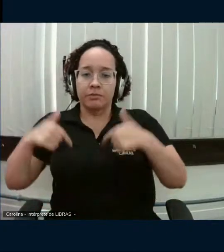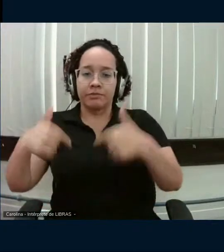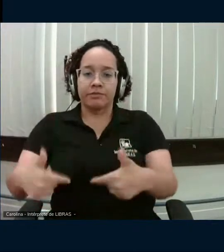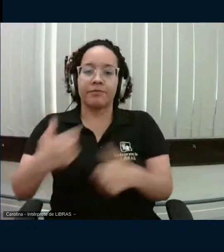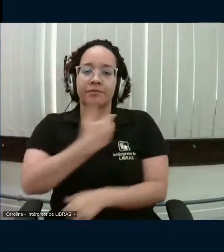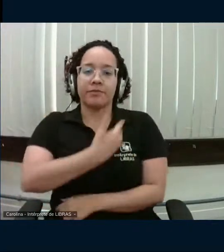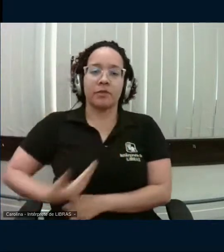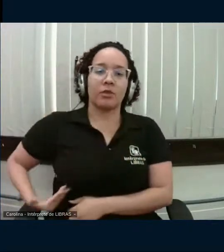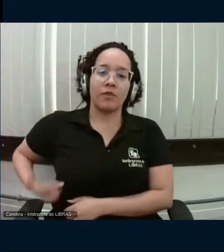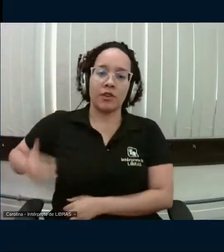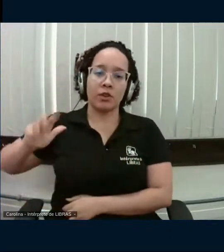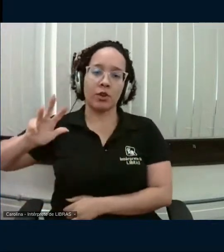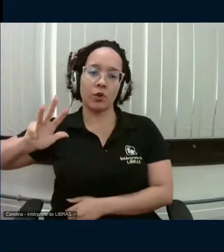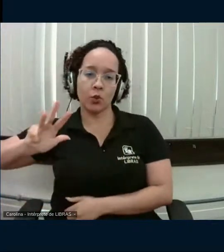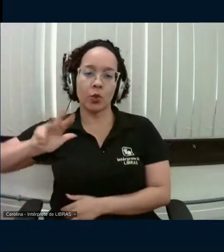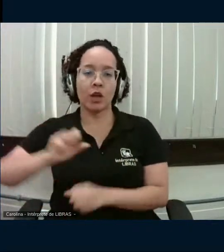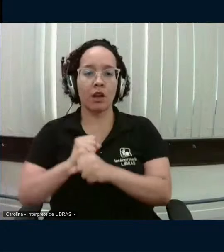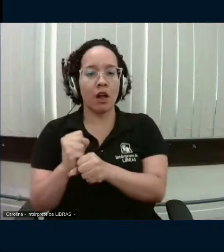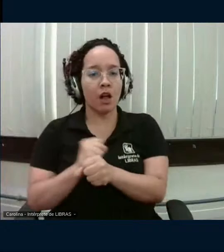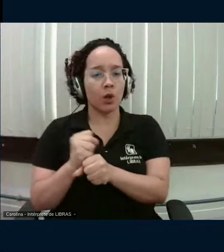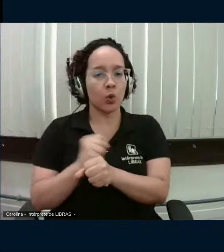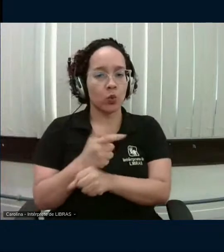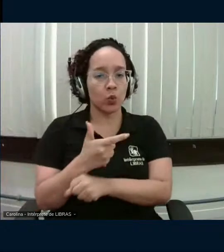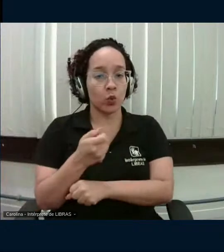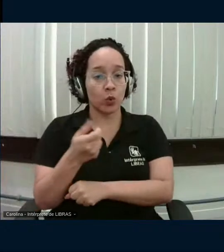Lula assume lá em 2003,